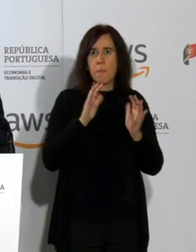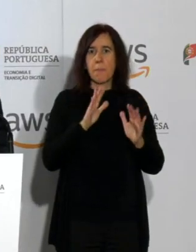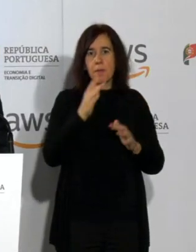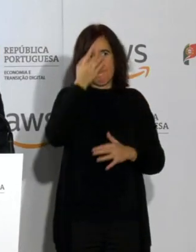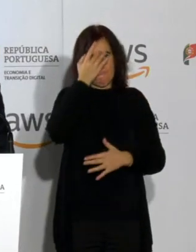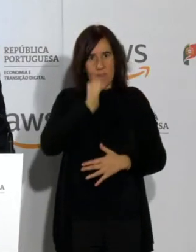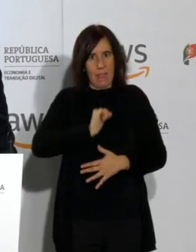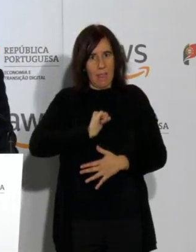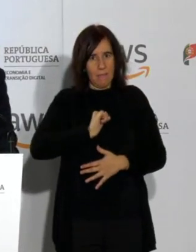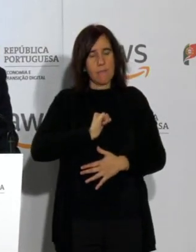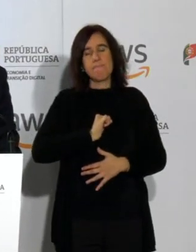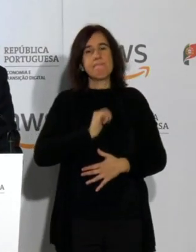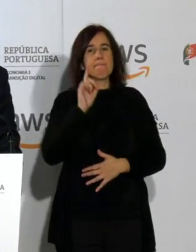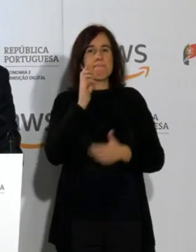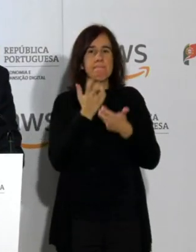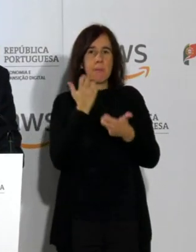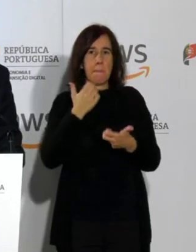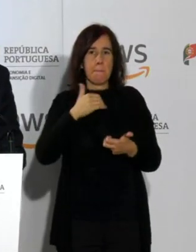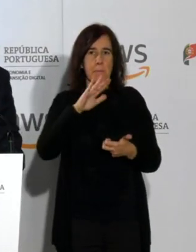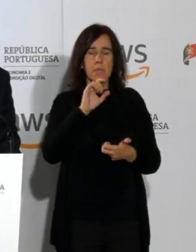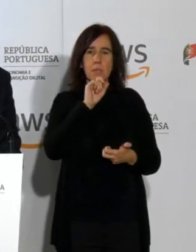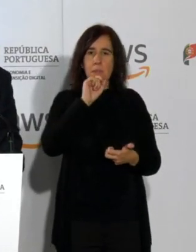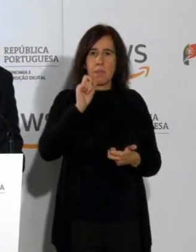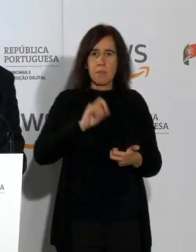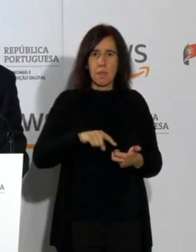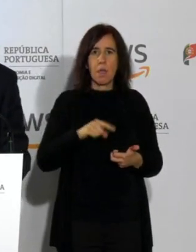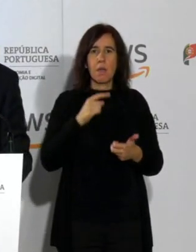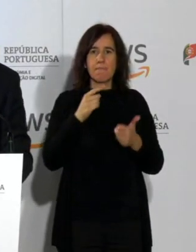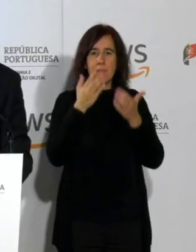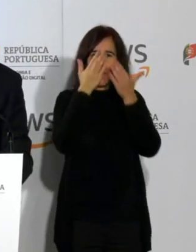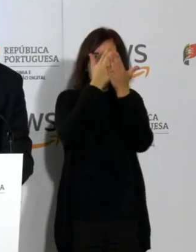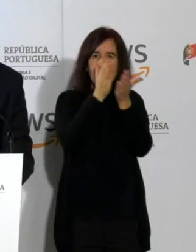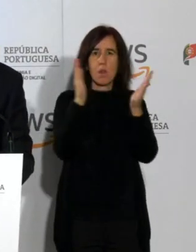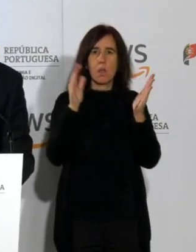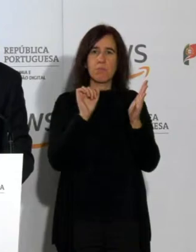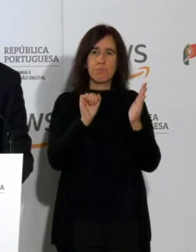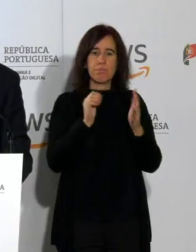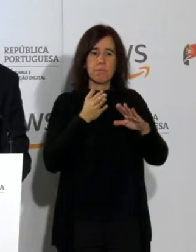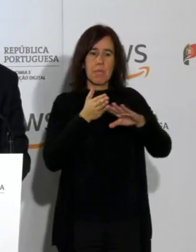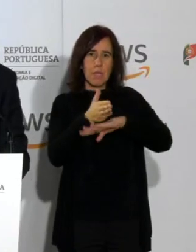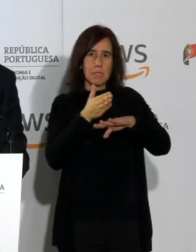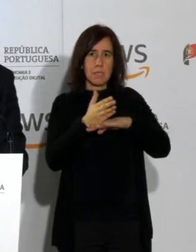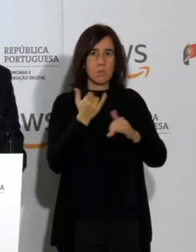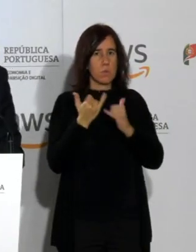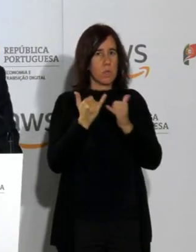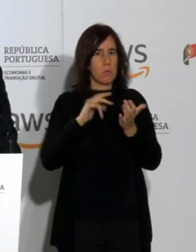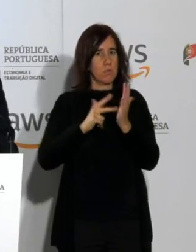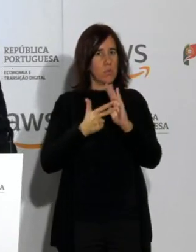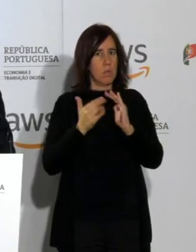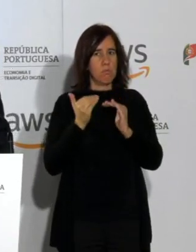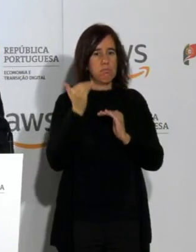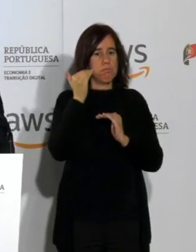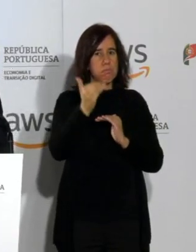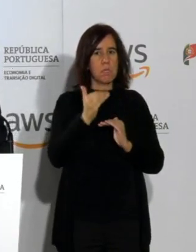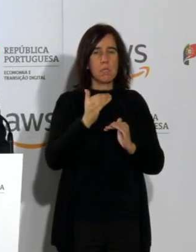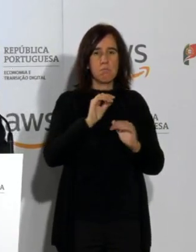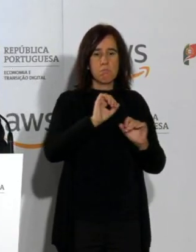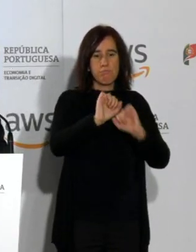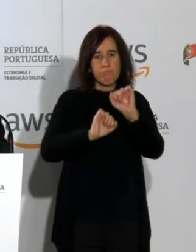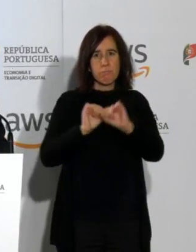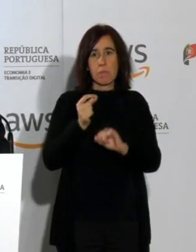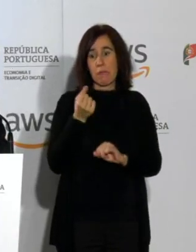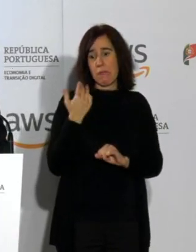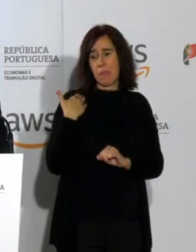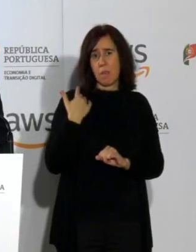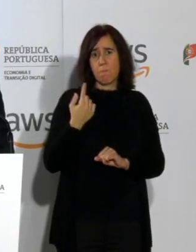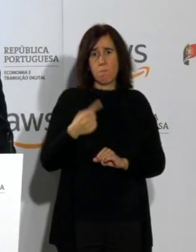ponto de vista, ainda mais relevante, permitiu democratizar o acesso à tecnologia de ponta e a serviços digitais que até há pouco tempo